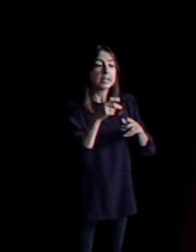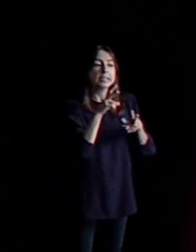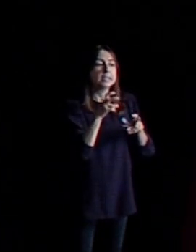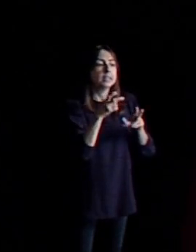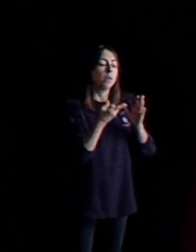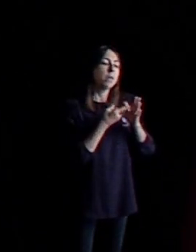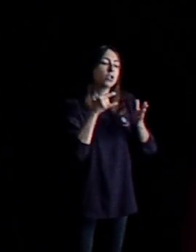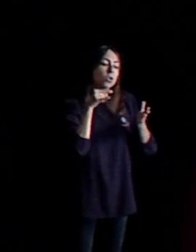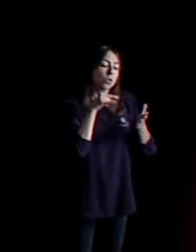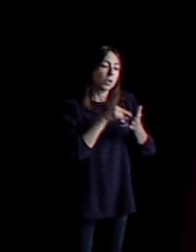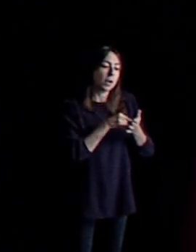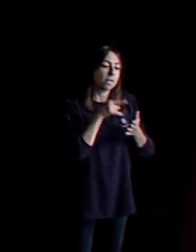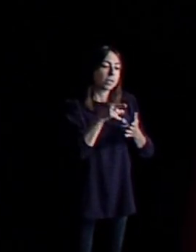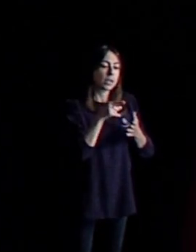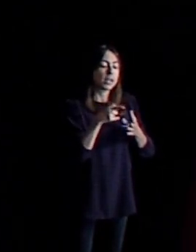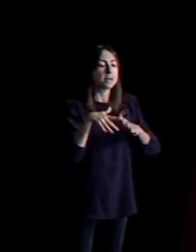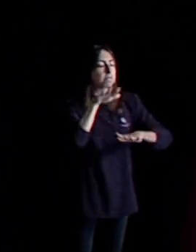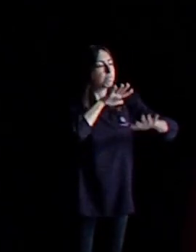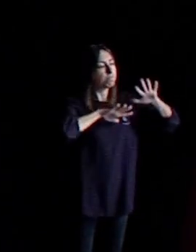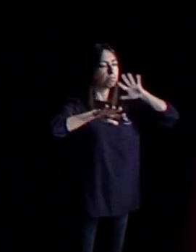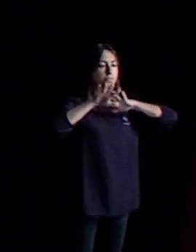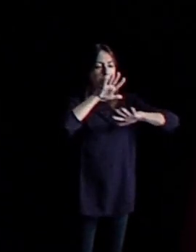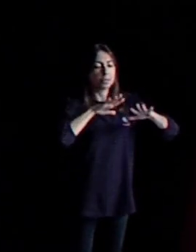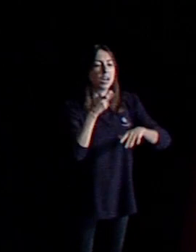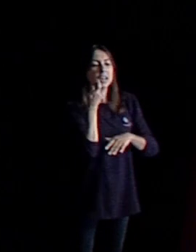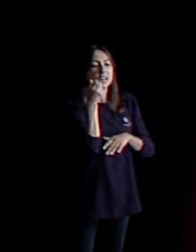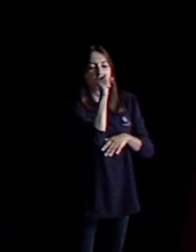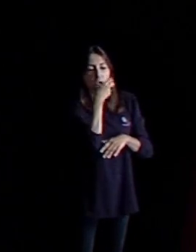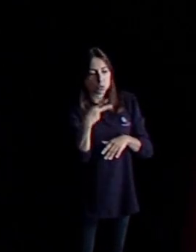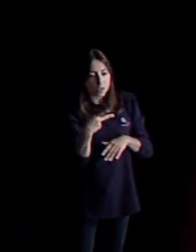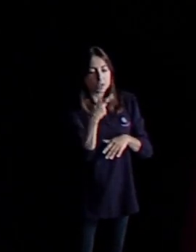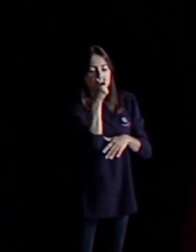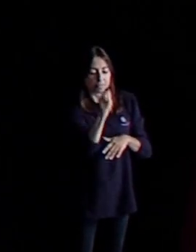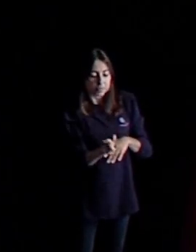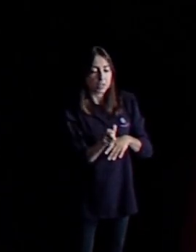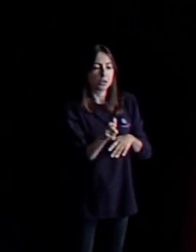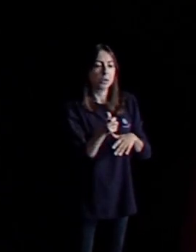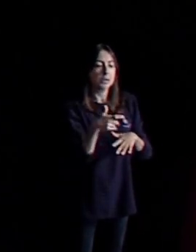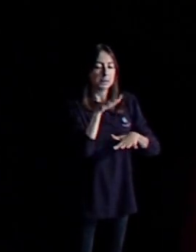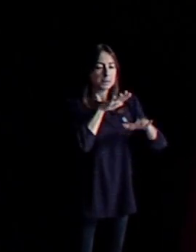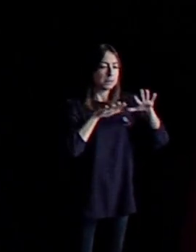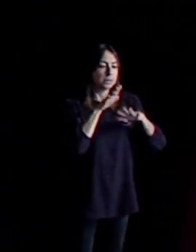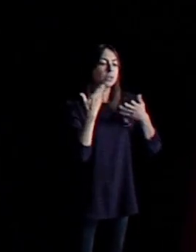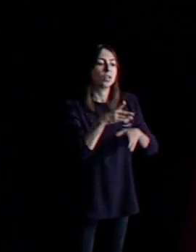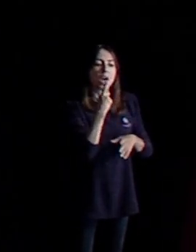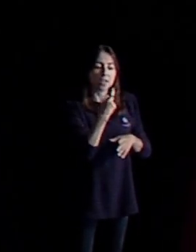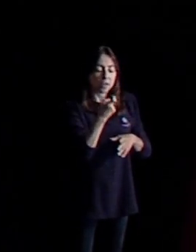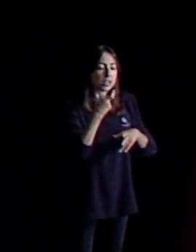que enturbian mucho los resultados y hay que verlo muy detalladamente.